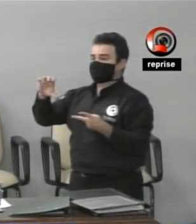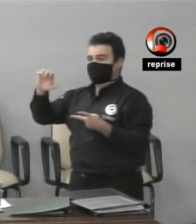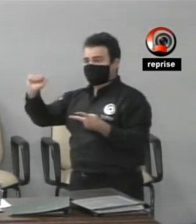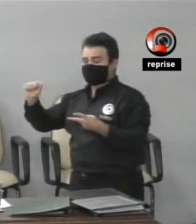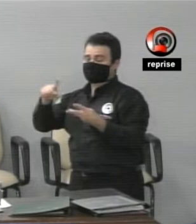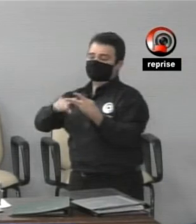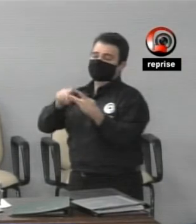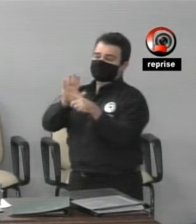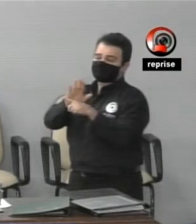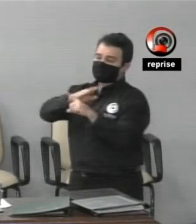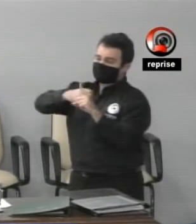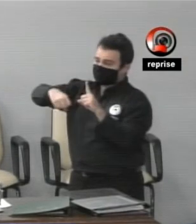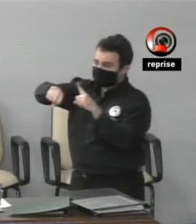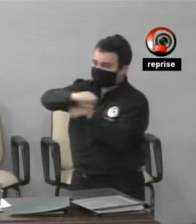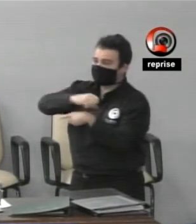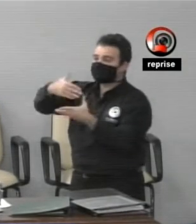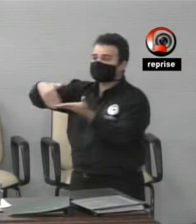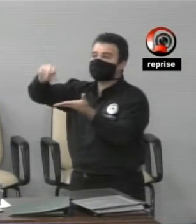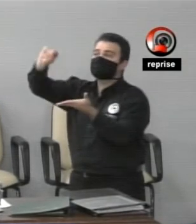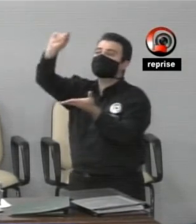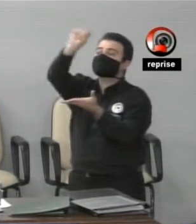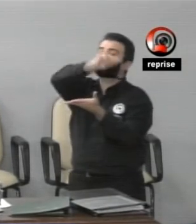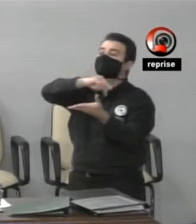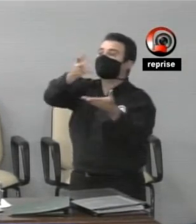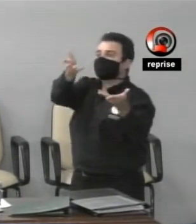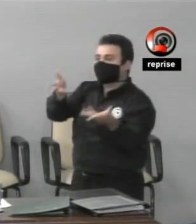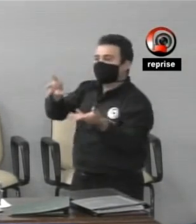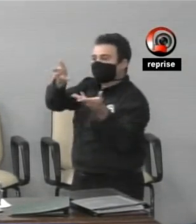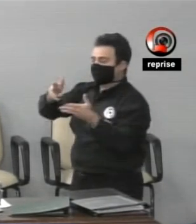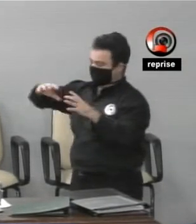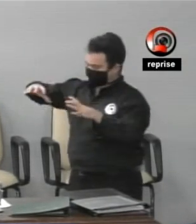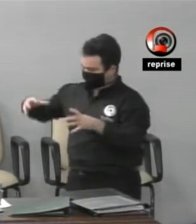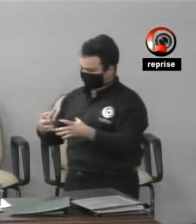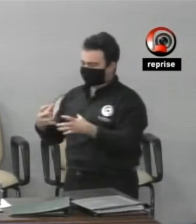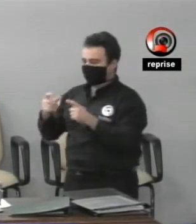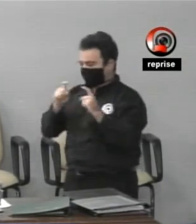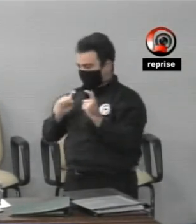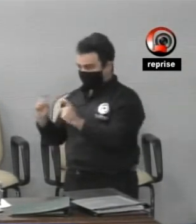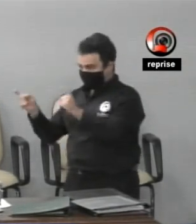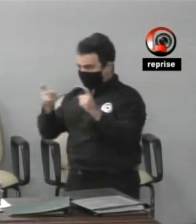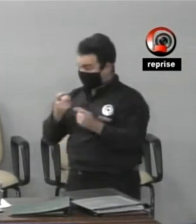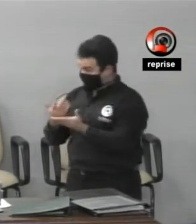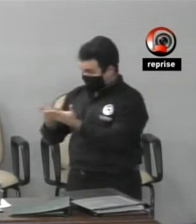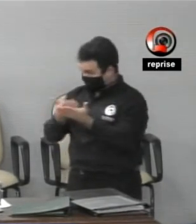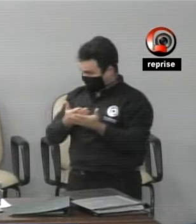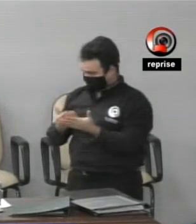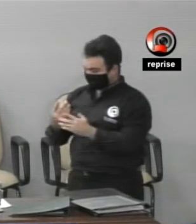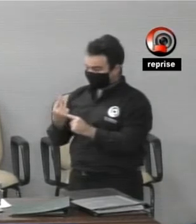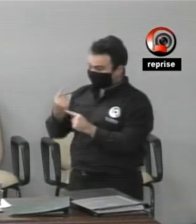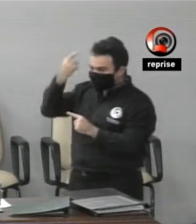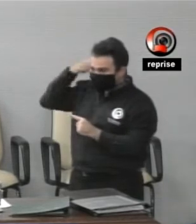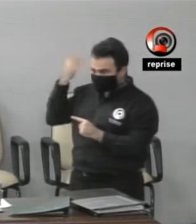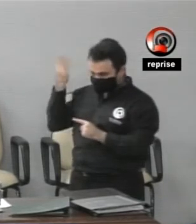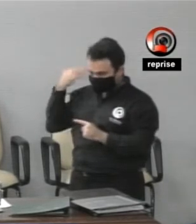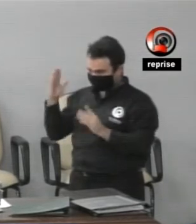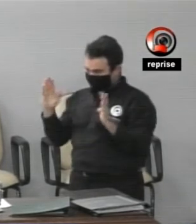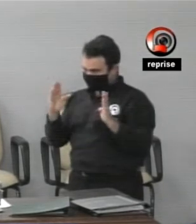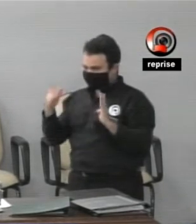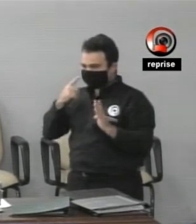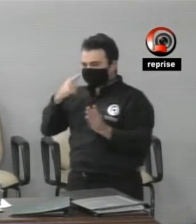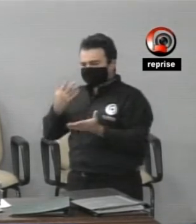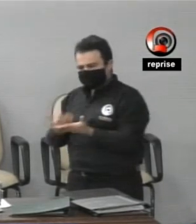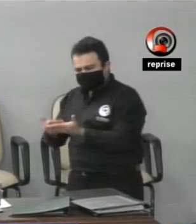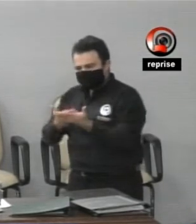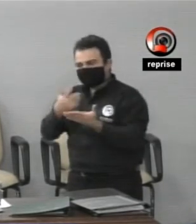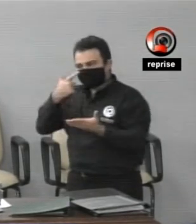outras secretarias que são convidadas sempre para contribuir. Naquele momento, começou, então, o estudo da retomada. Por isso que a